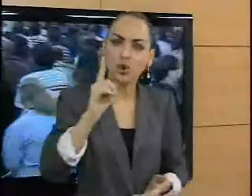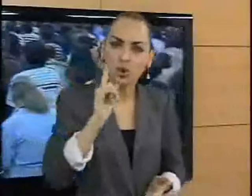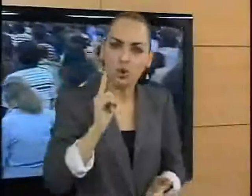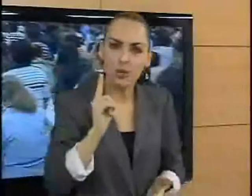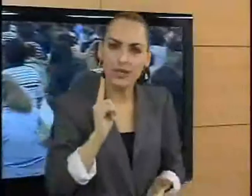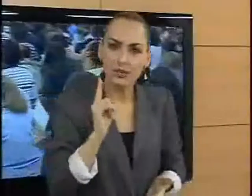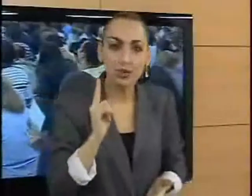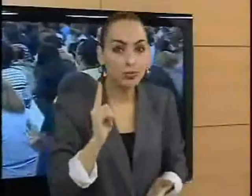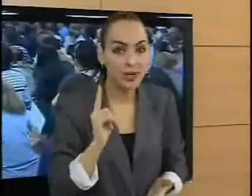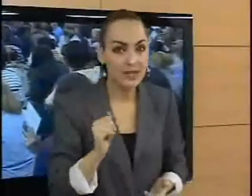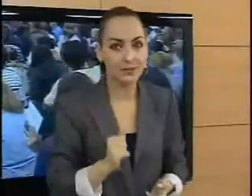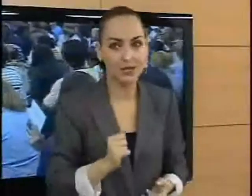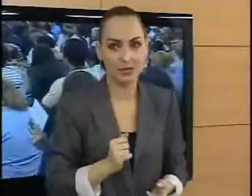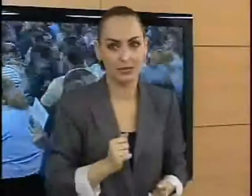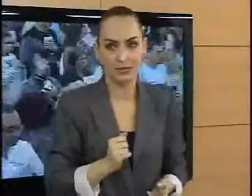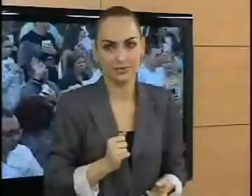Tudo começou com pensamento.